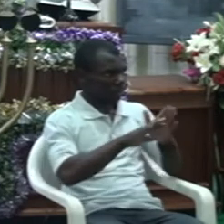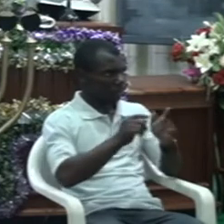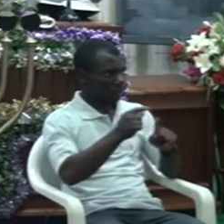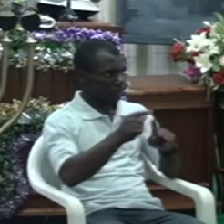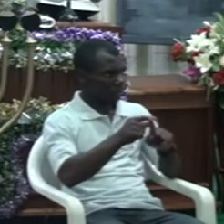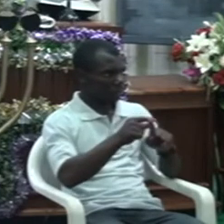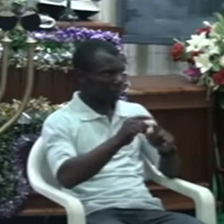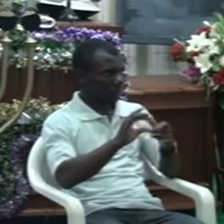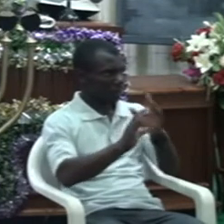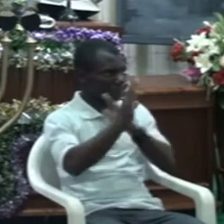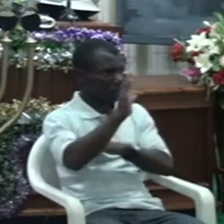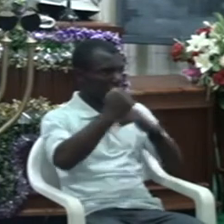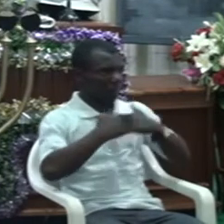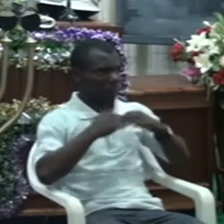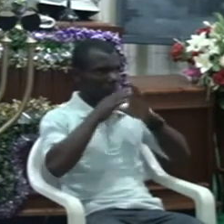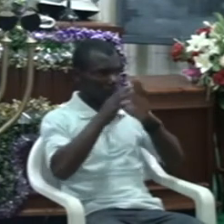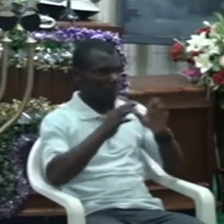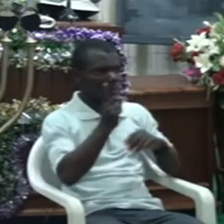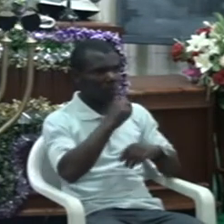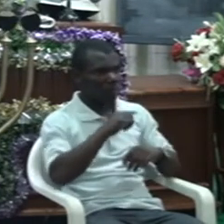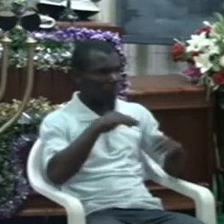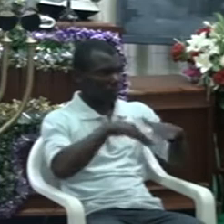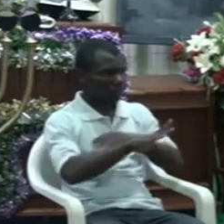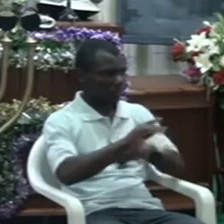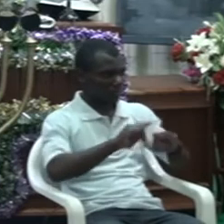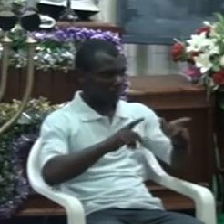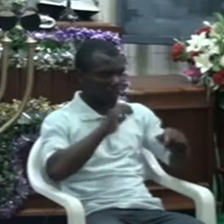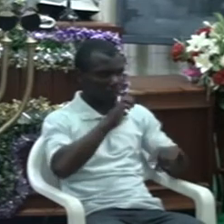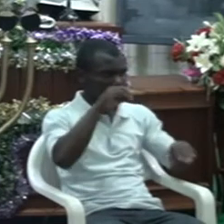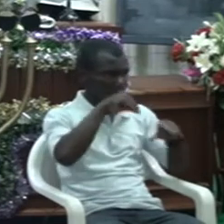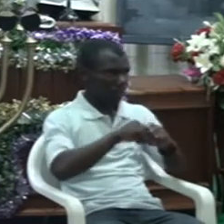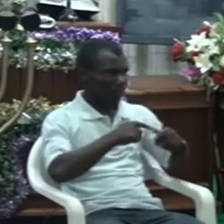Dieu n'a pas d'autre endroit où entrer. C'est dans le cœur.